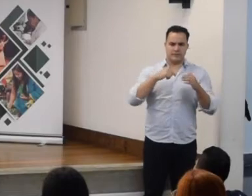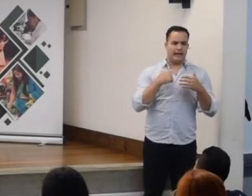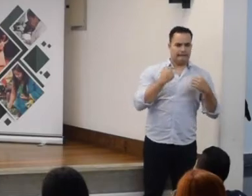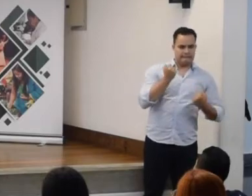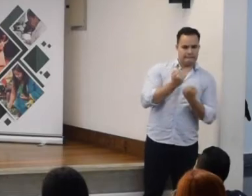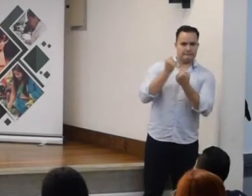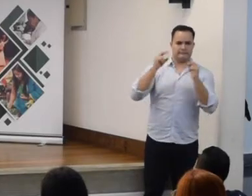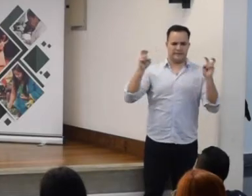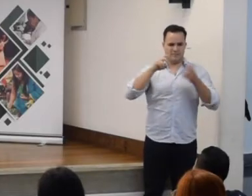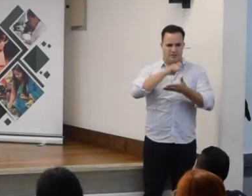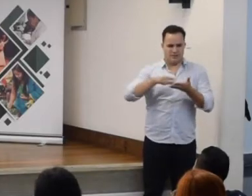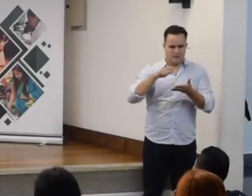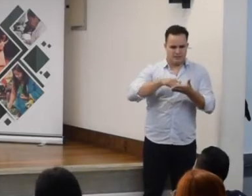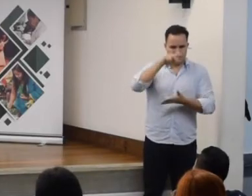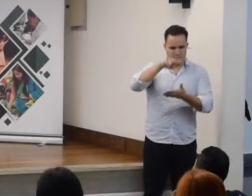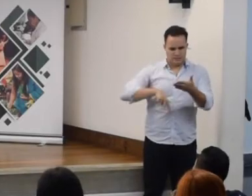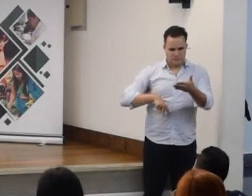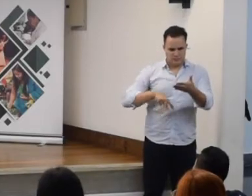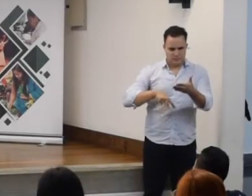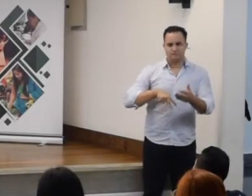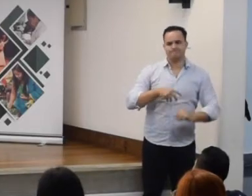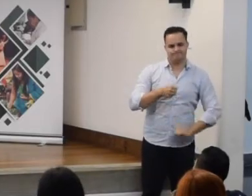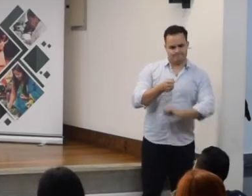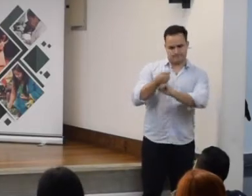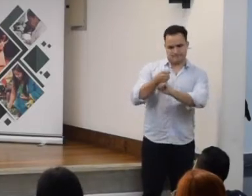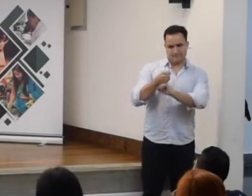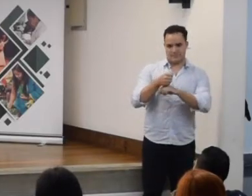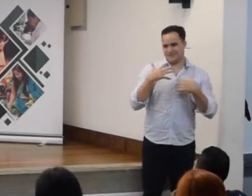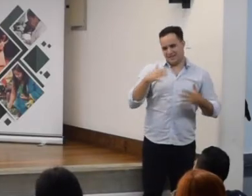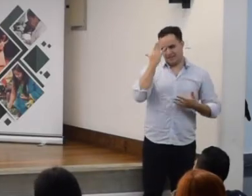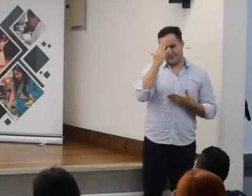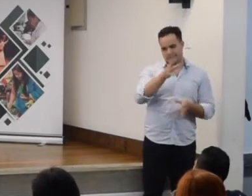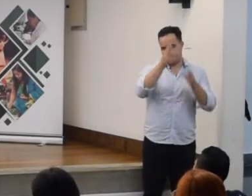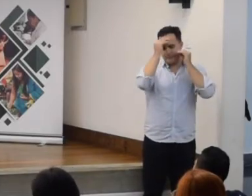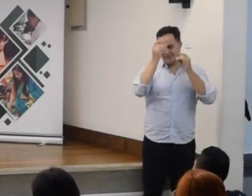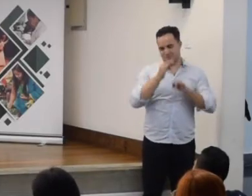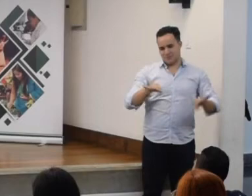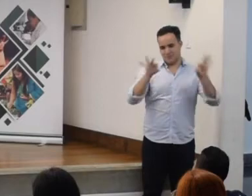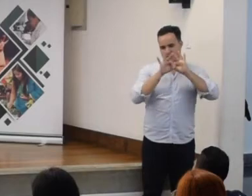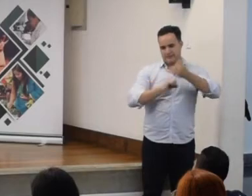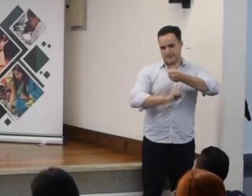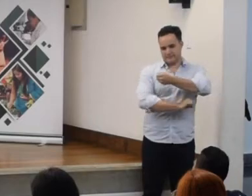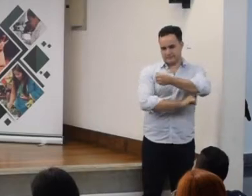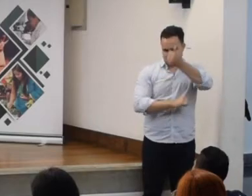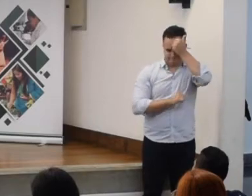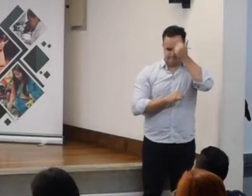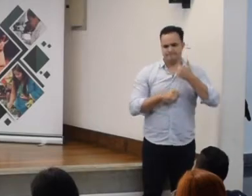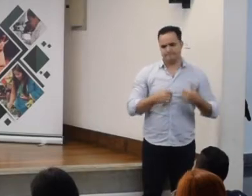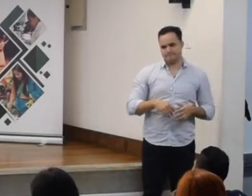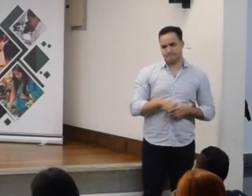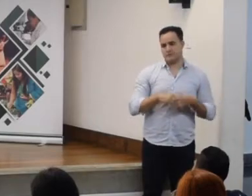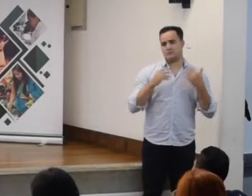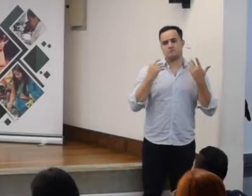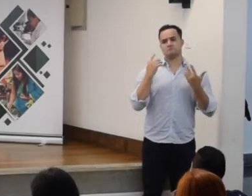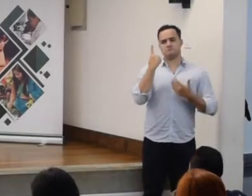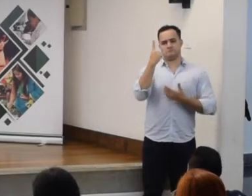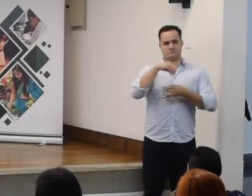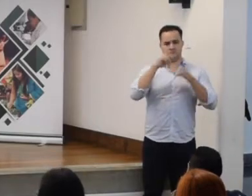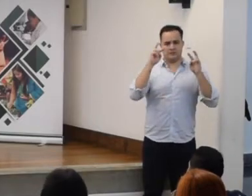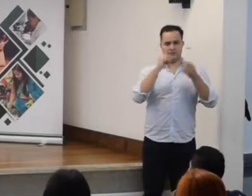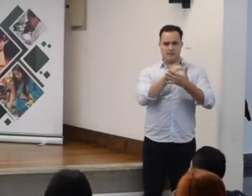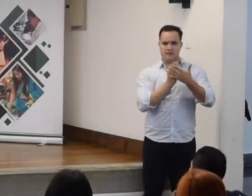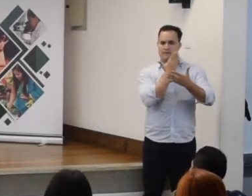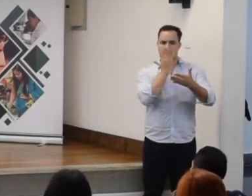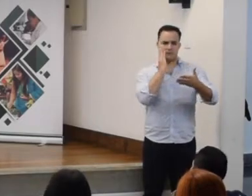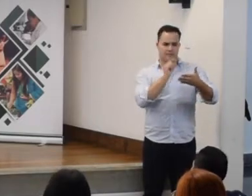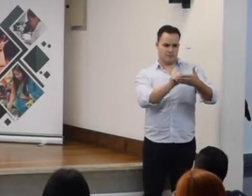lectura, que son fundamentales en el aprendizaje, ¿sí? Y no solamente para el rendimiento académico, o